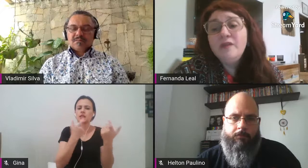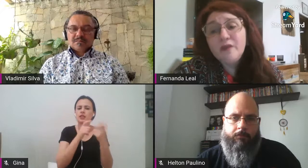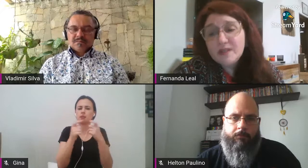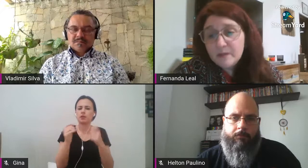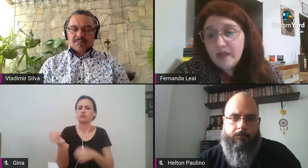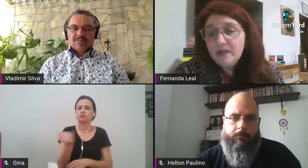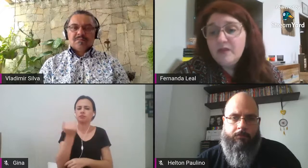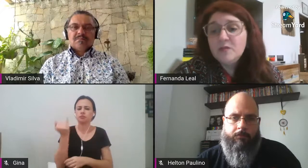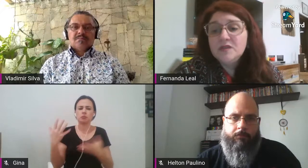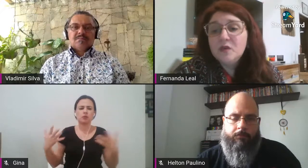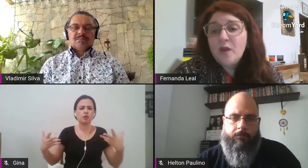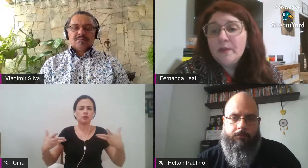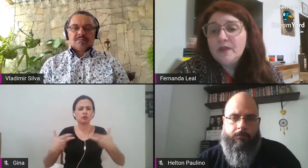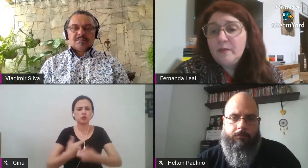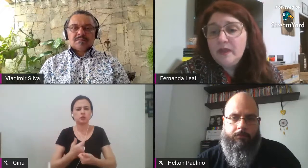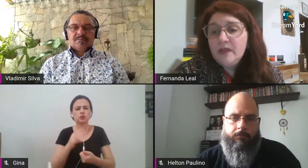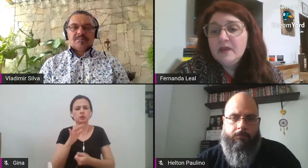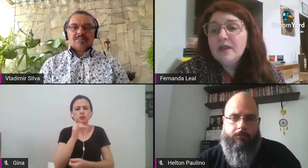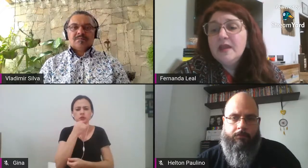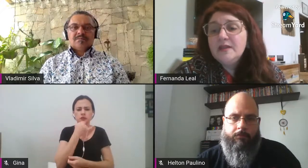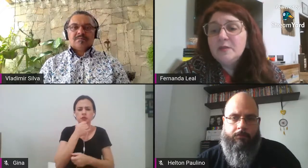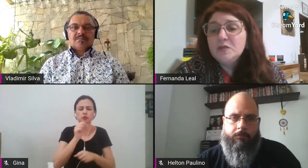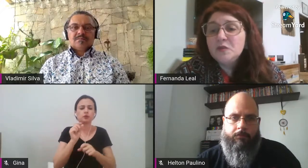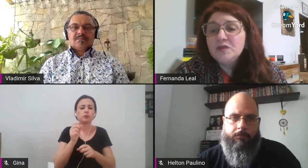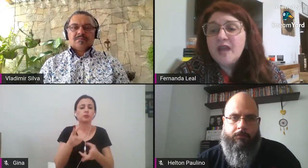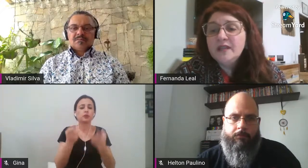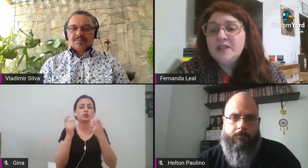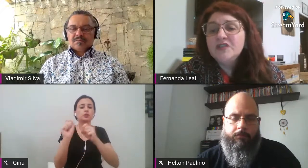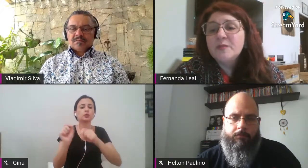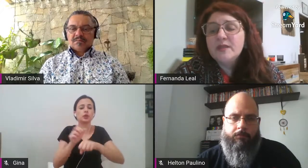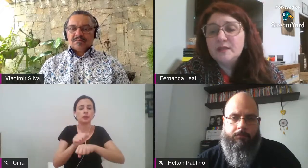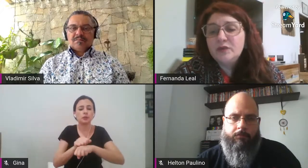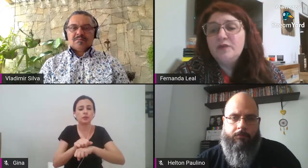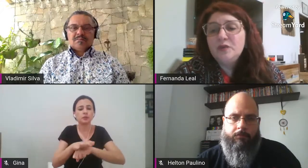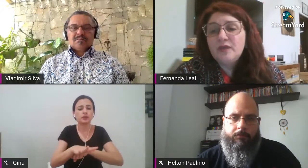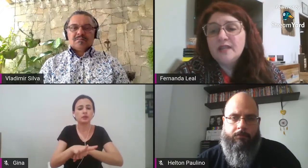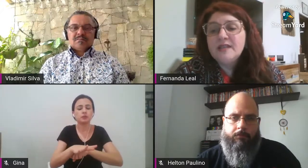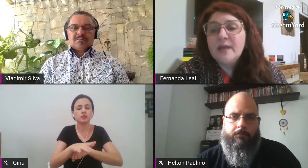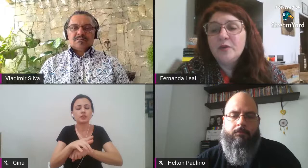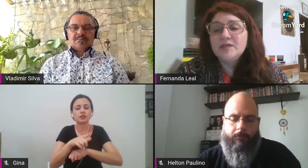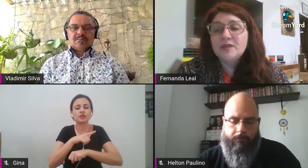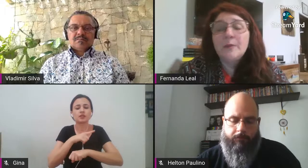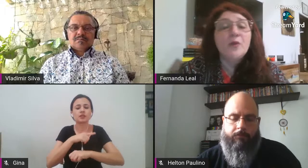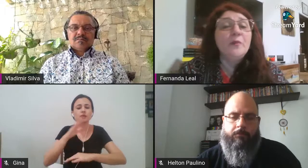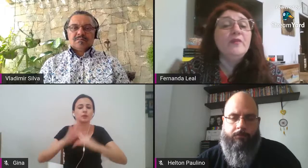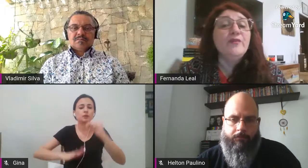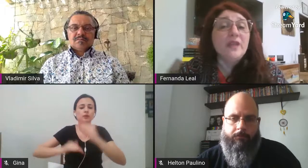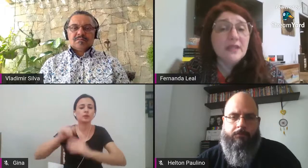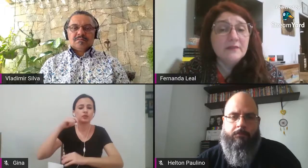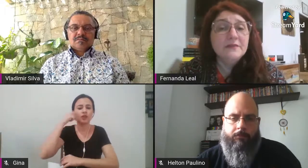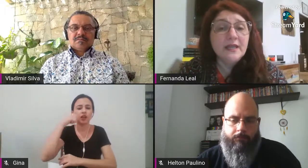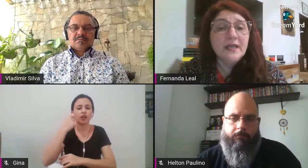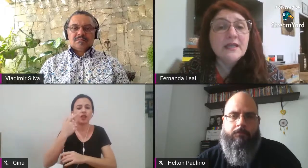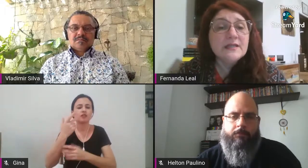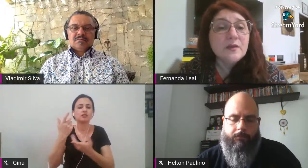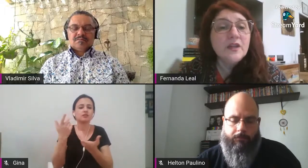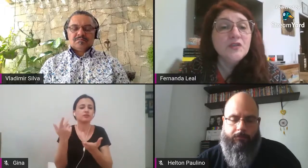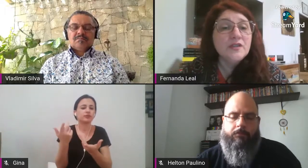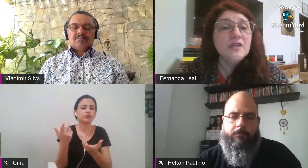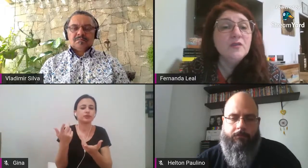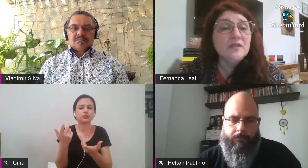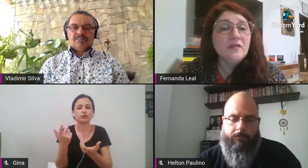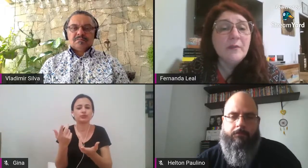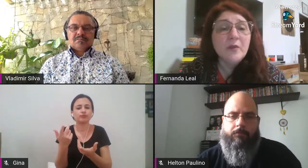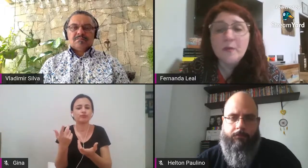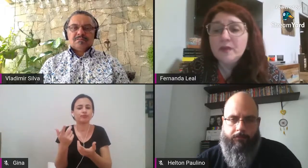maravilhoso. Infelizmente, vemos que com a pandemia, temos muitos artistas passando dificuldades na reprodução da própria vida, né? São